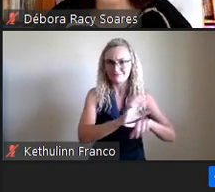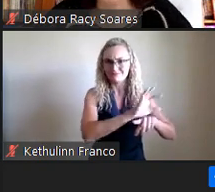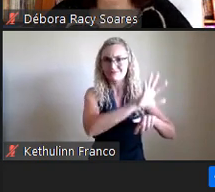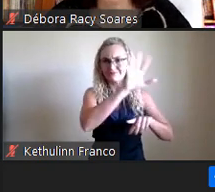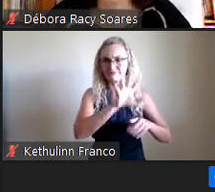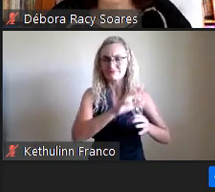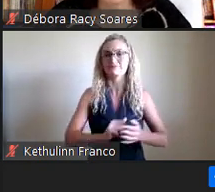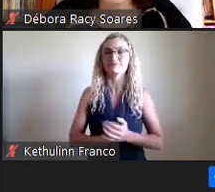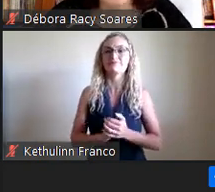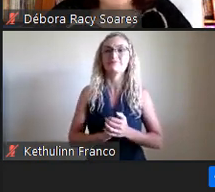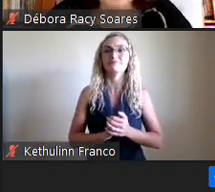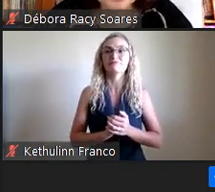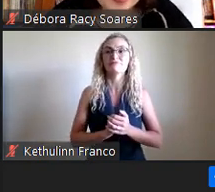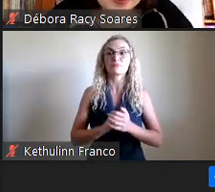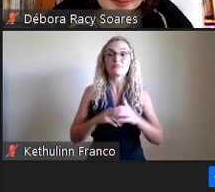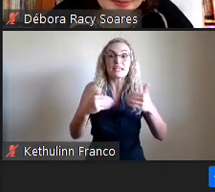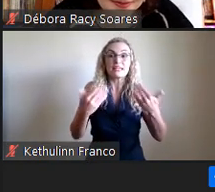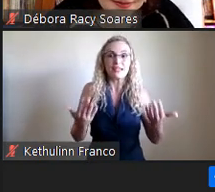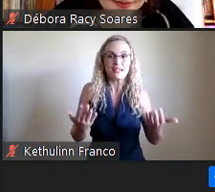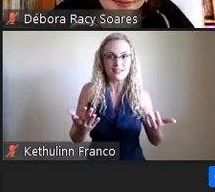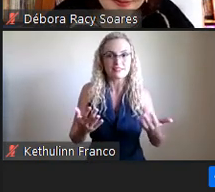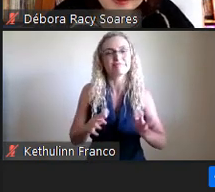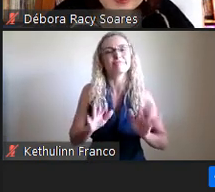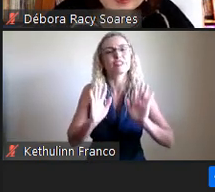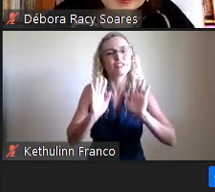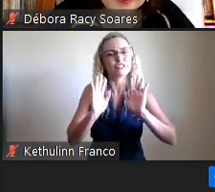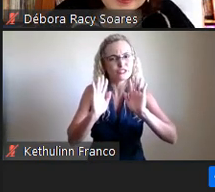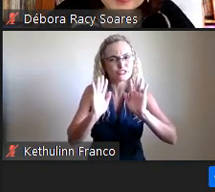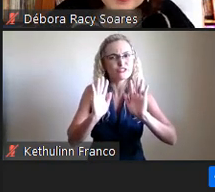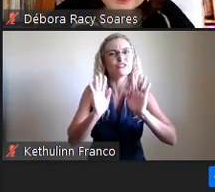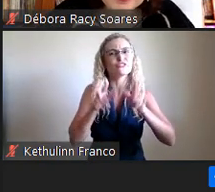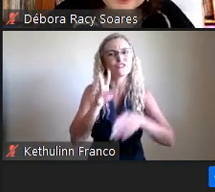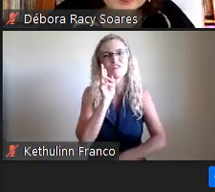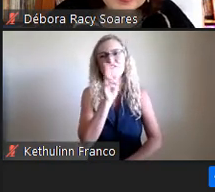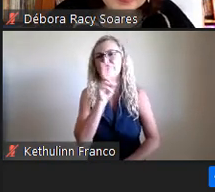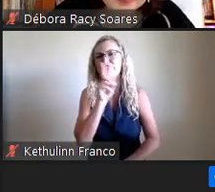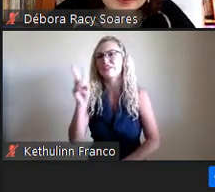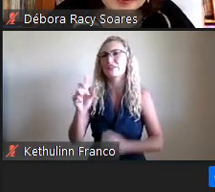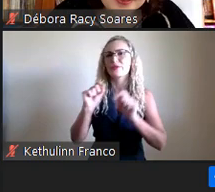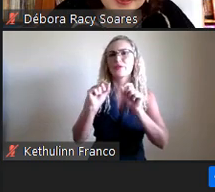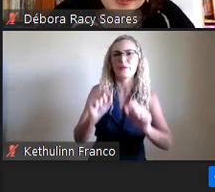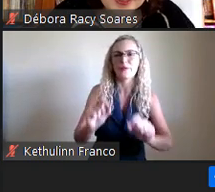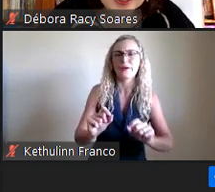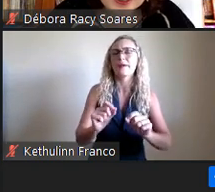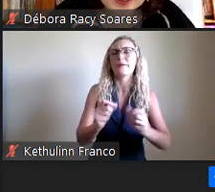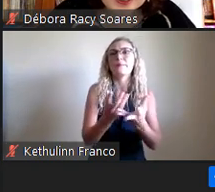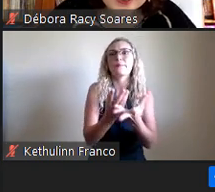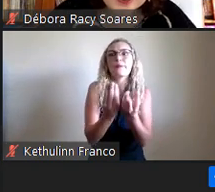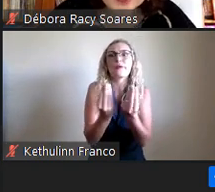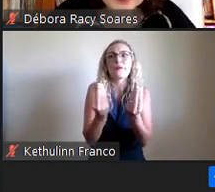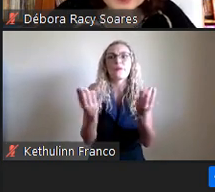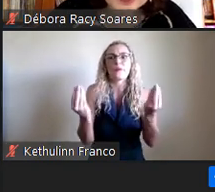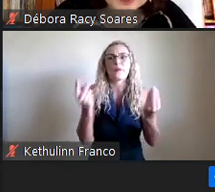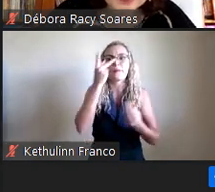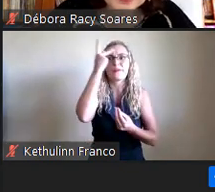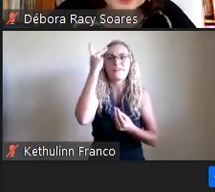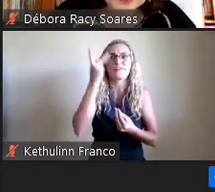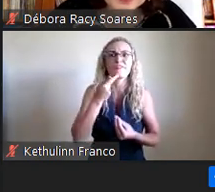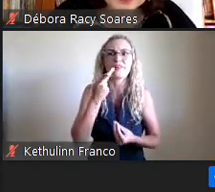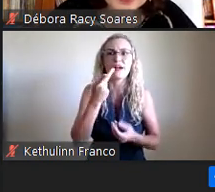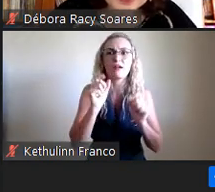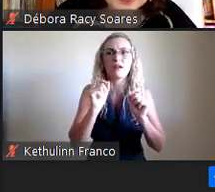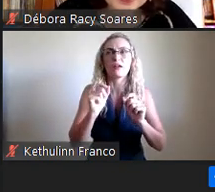ele é a língua mais difícil do mundo, porque há tanta complexidade, há um